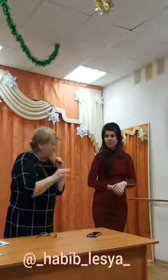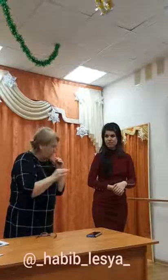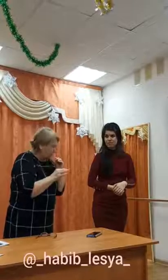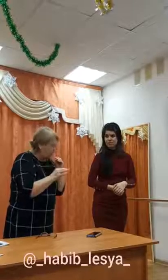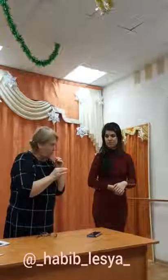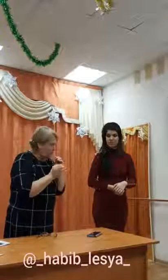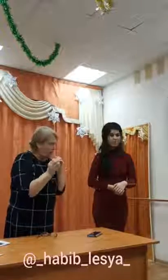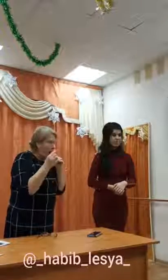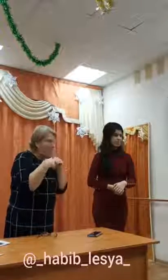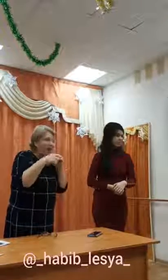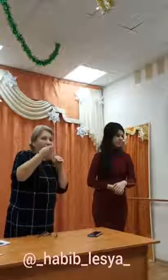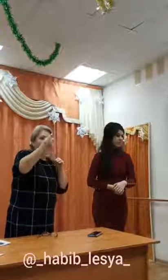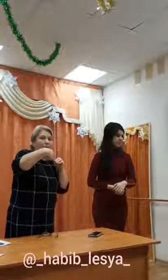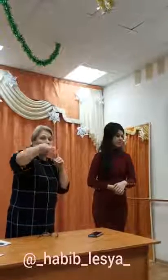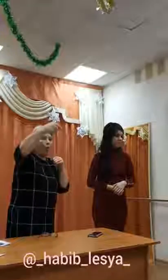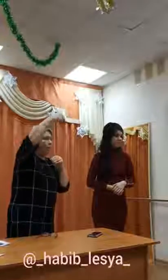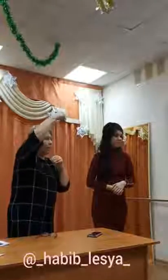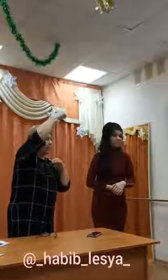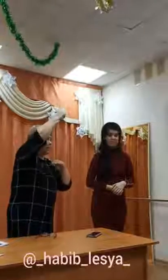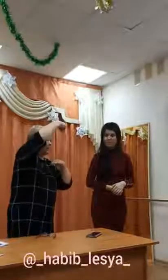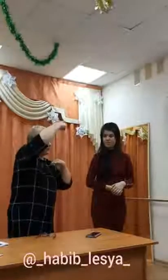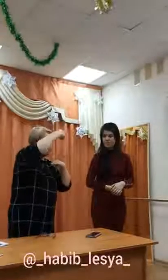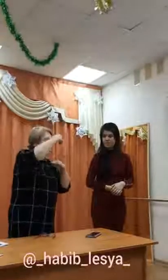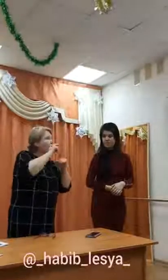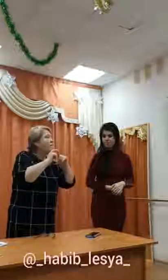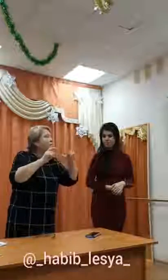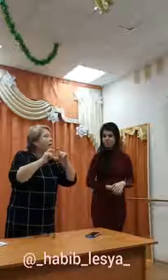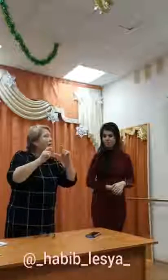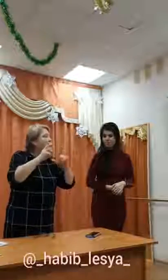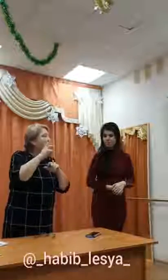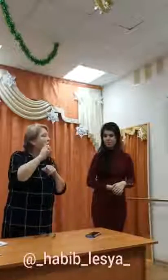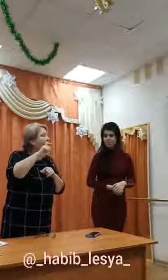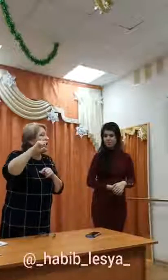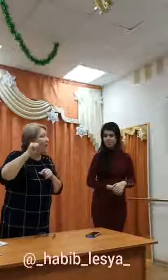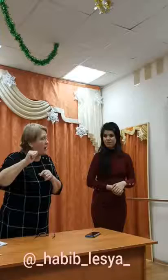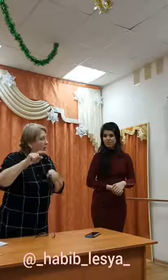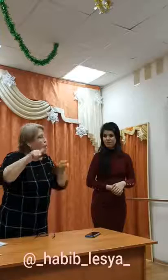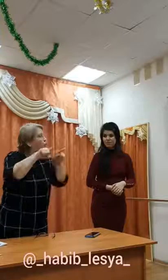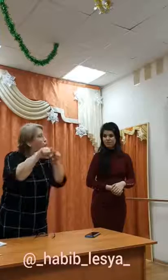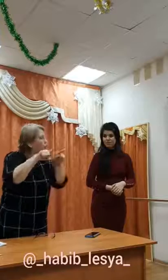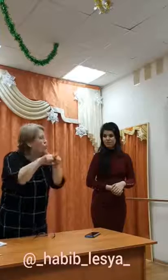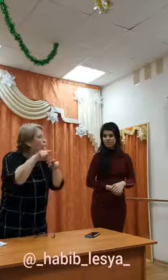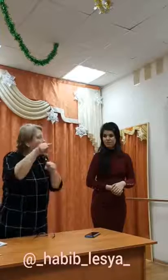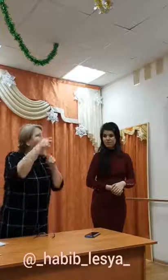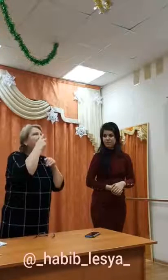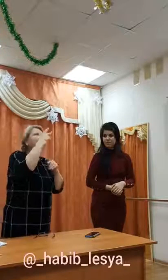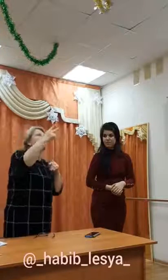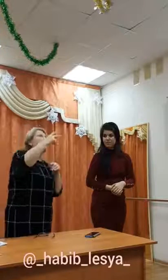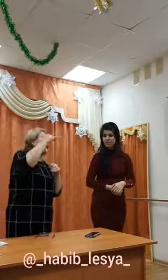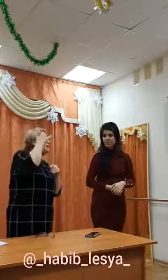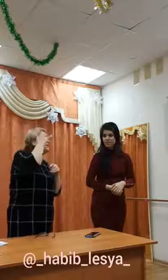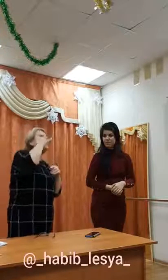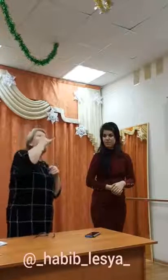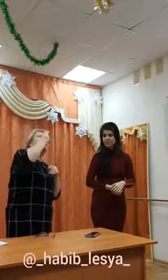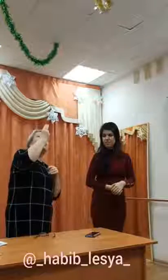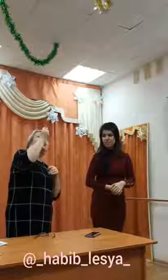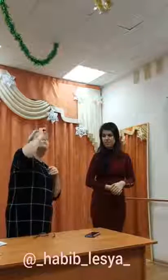10%. Обратно, обратно. Магазин меха тоже, а там видно, телефон,